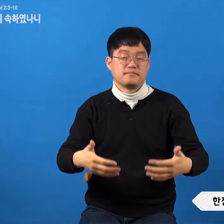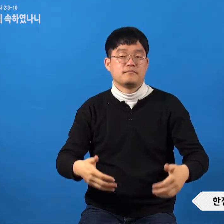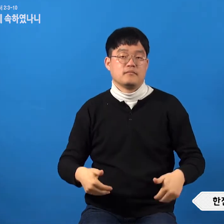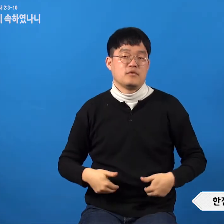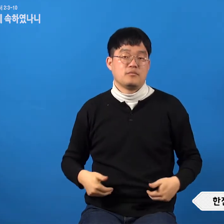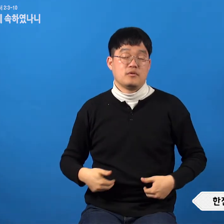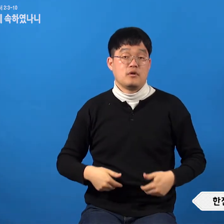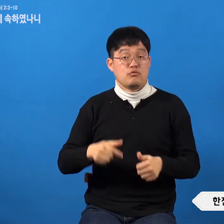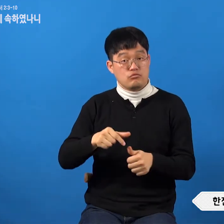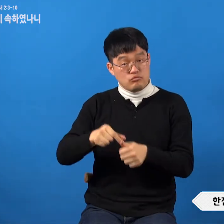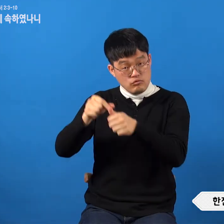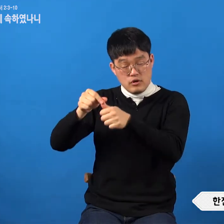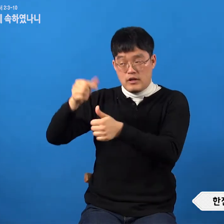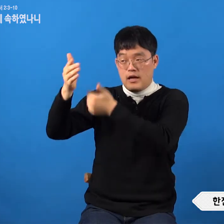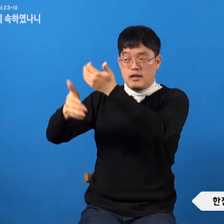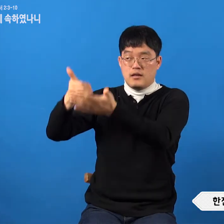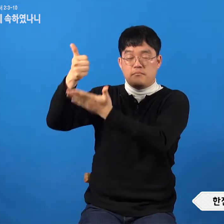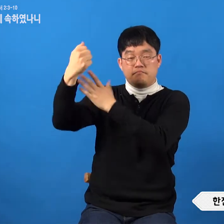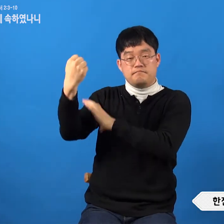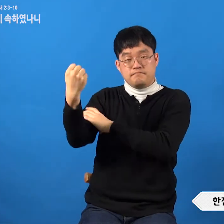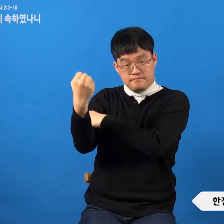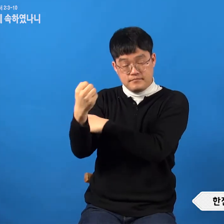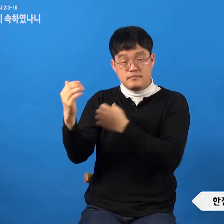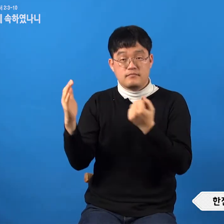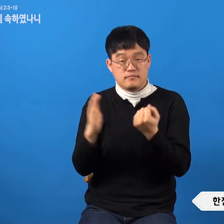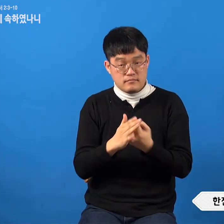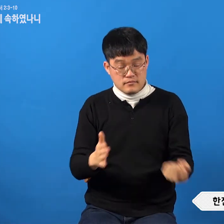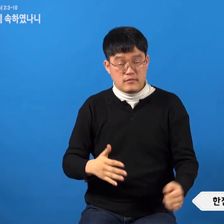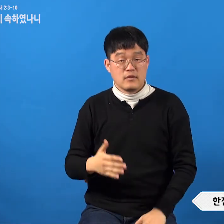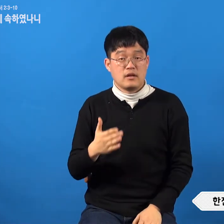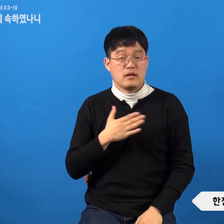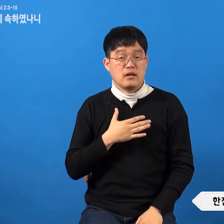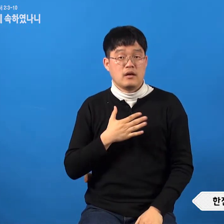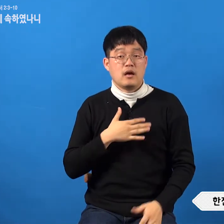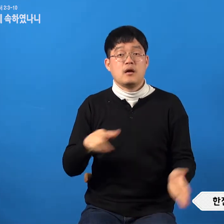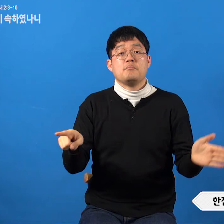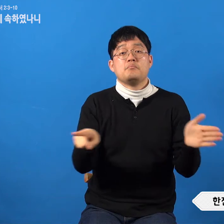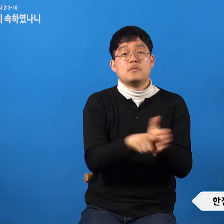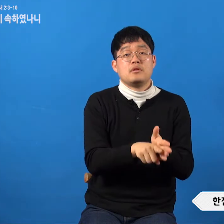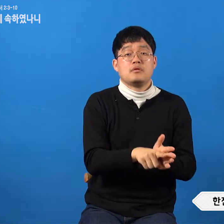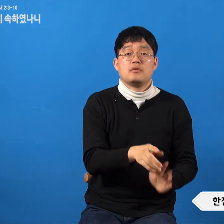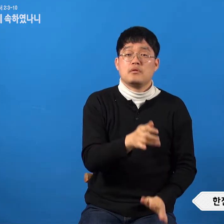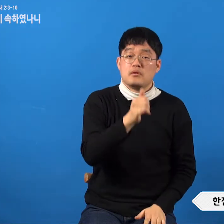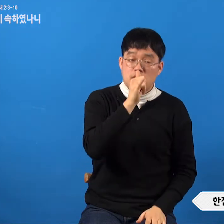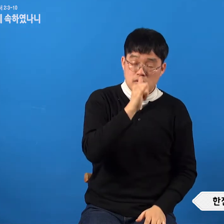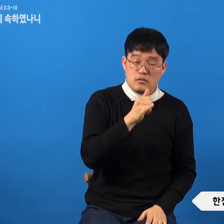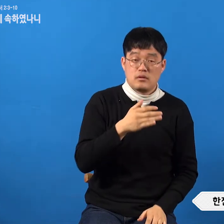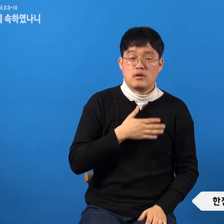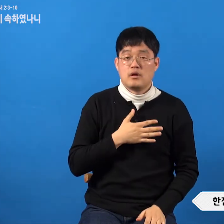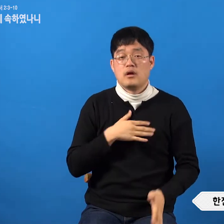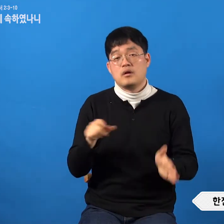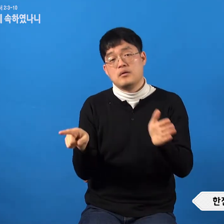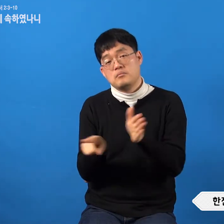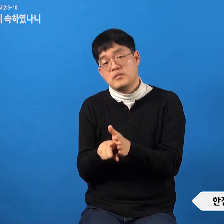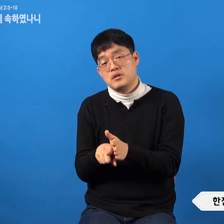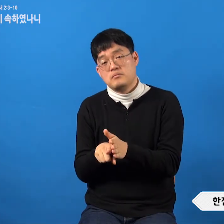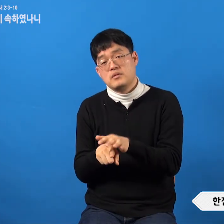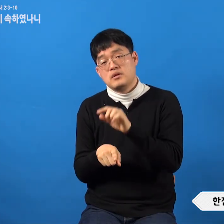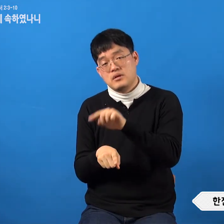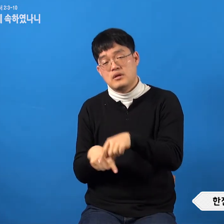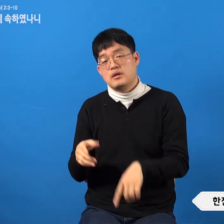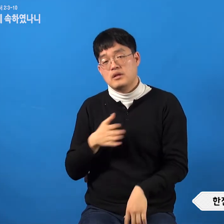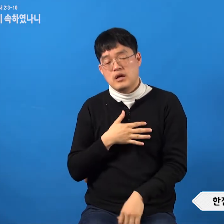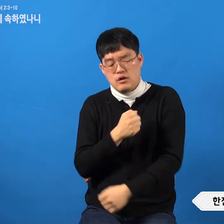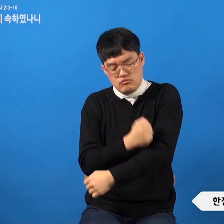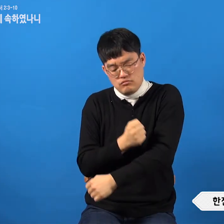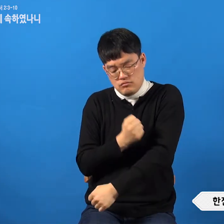구원은 하나님께 속한 것이기 때문에 내가 믿는 것도 이거 내가 믿어가지고 믿음 자체가 나의